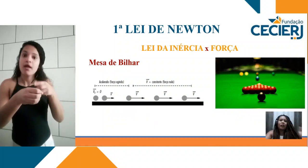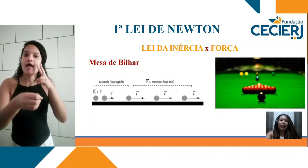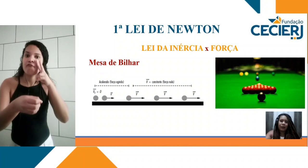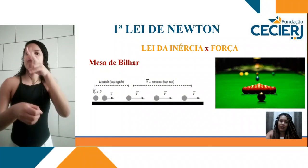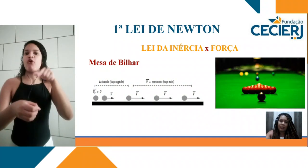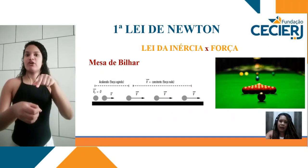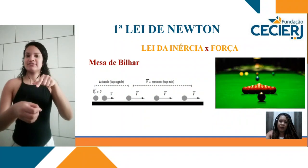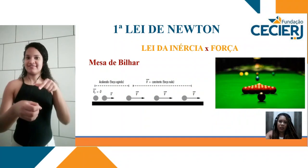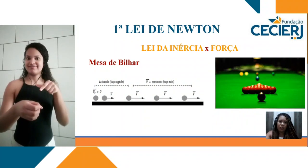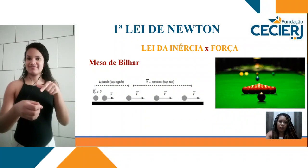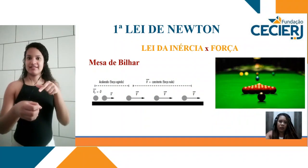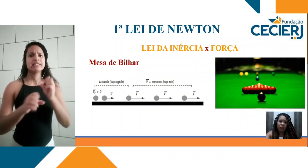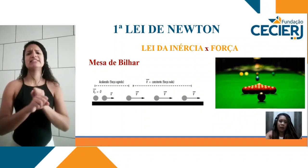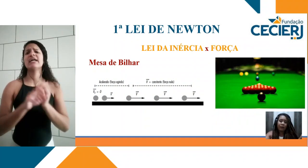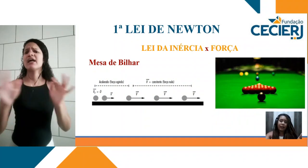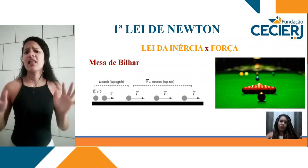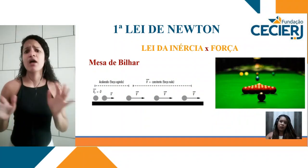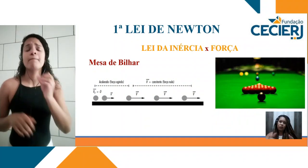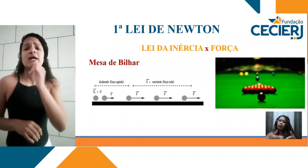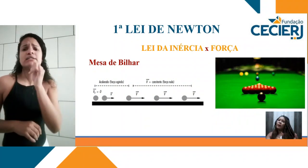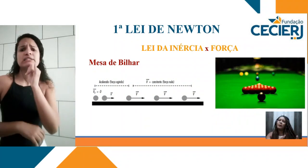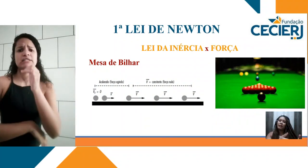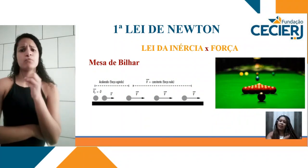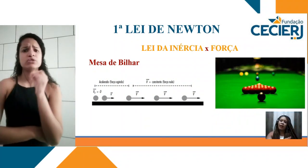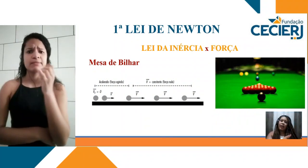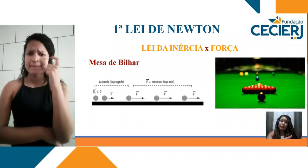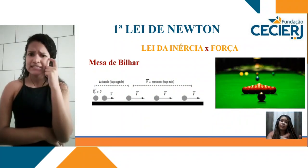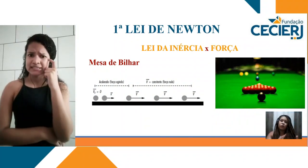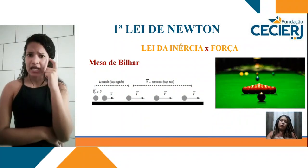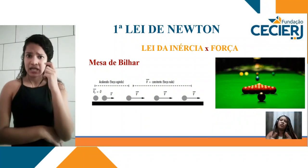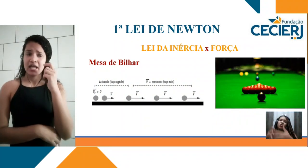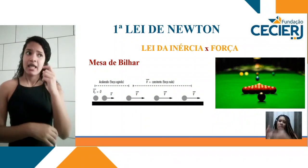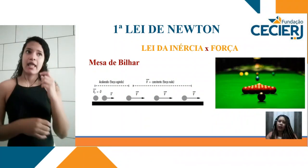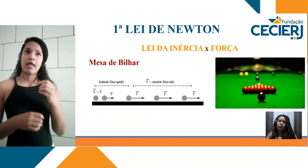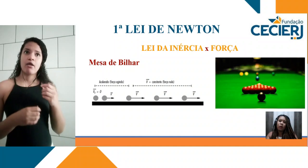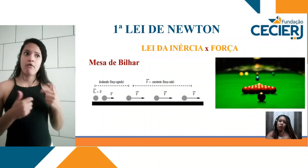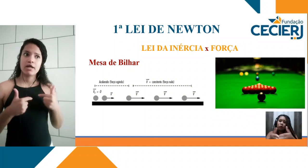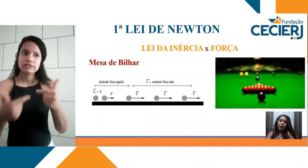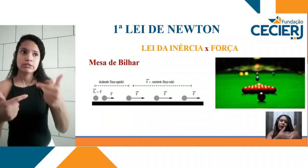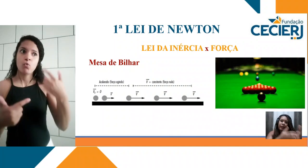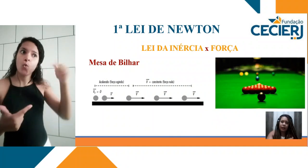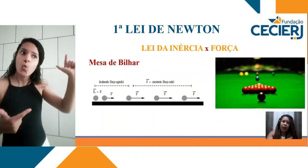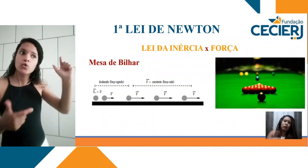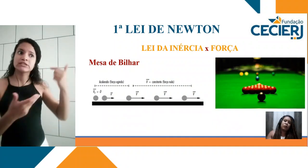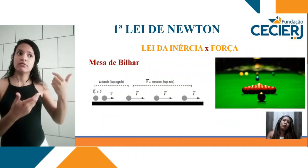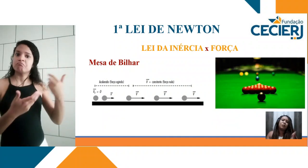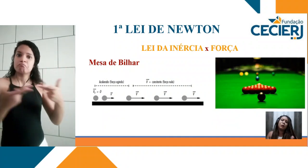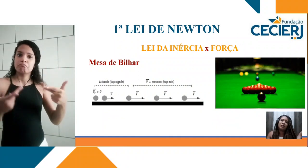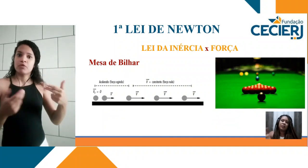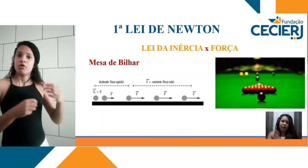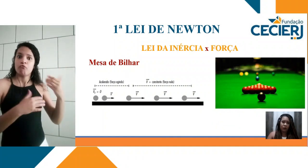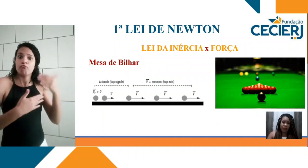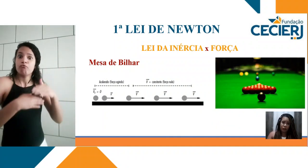totalmente claro essa ideia pra gente. Mas, se a gente for parar para pensar, é a ação de um agente externo sobre a bolinha, alterando o